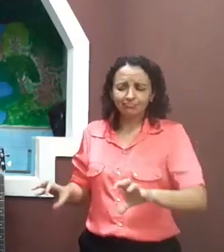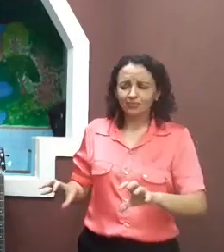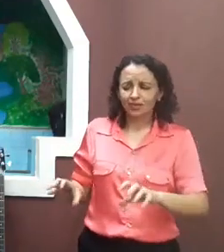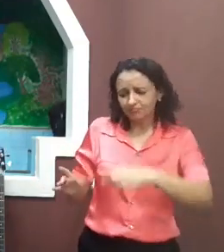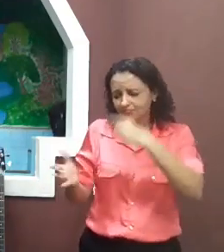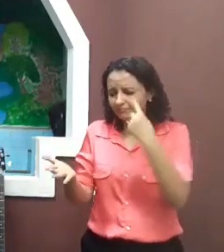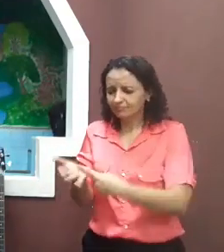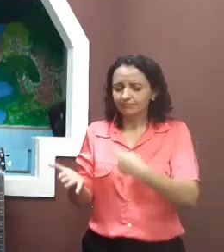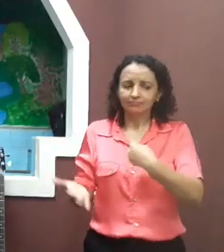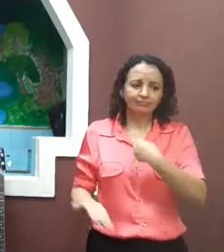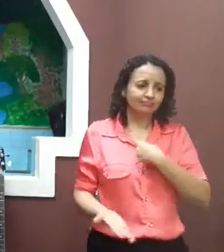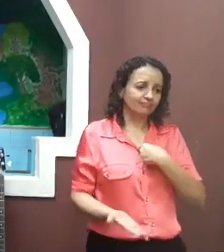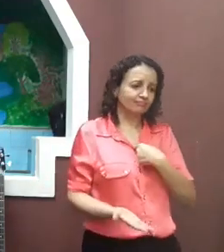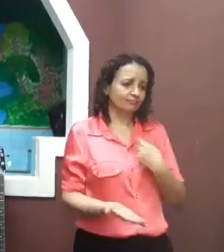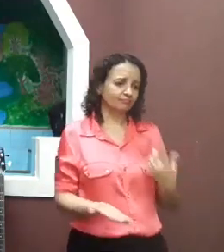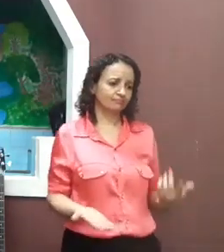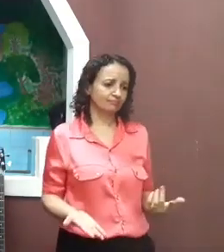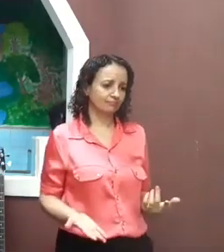comigo?